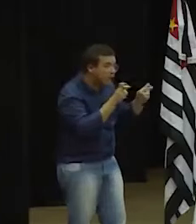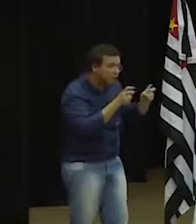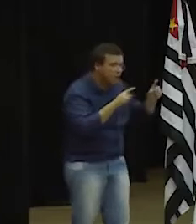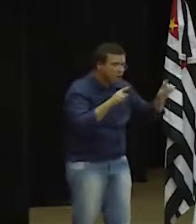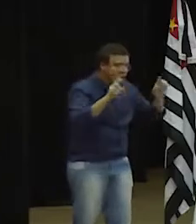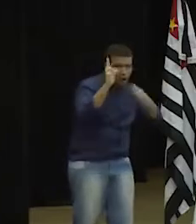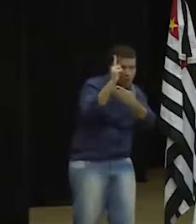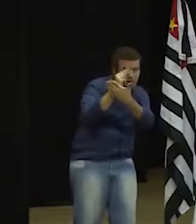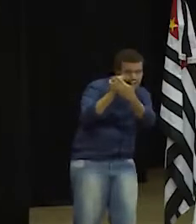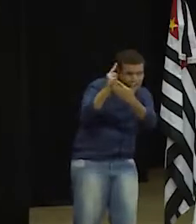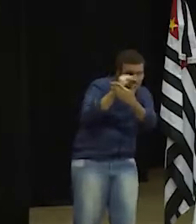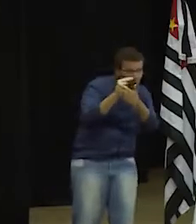Também,